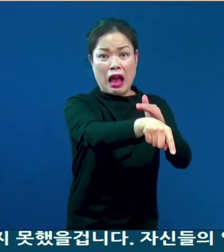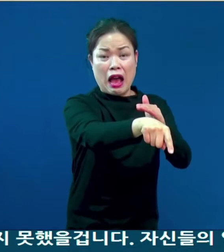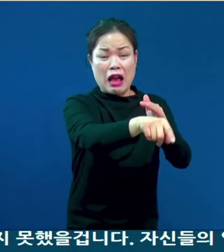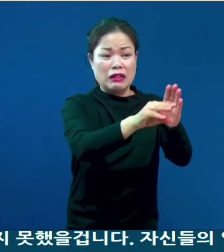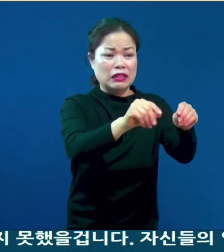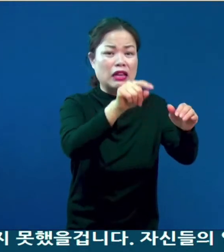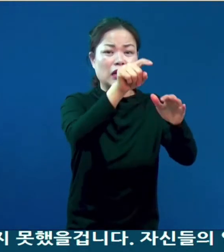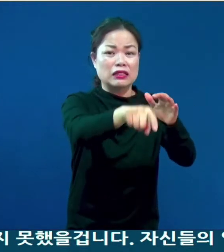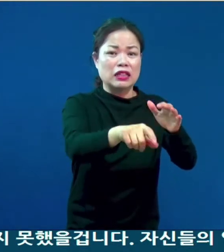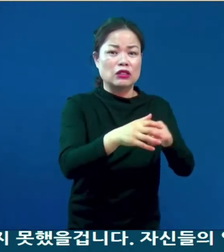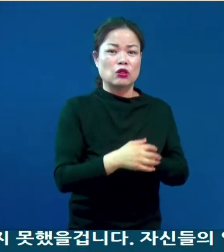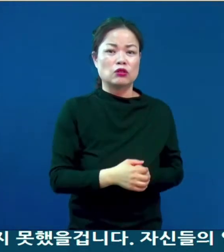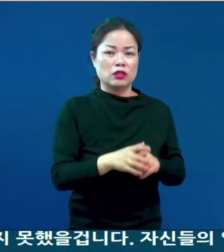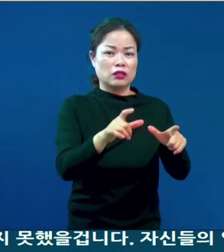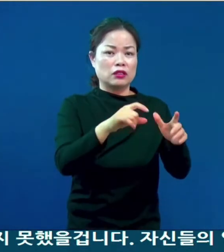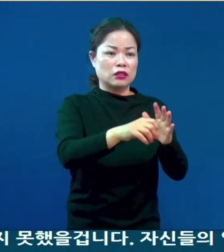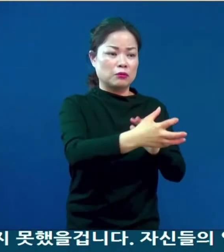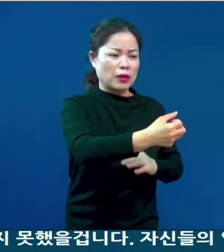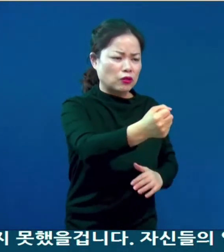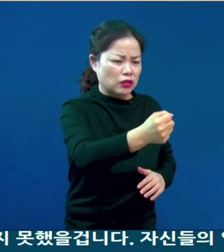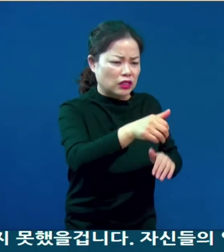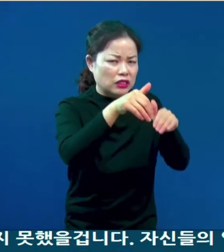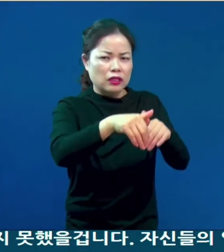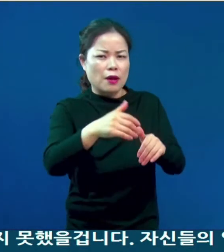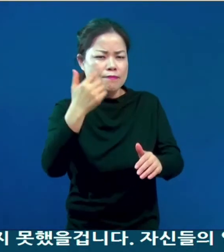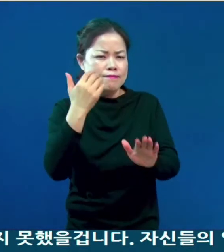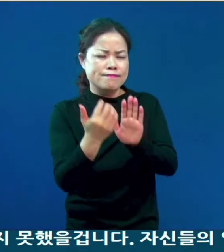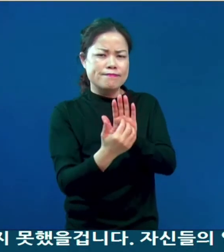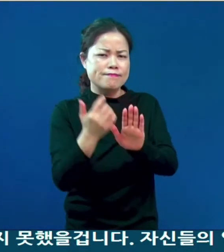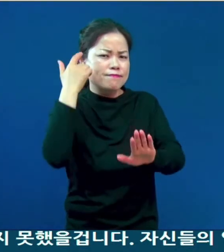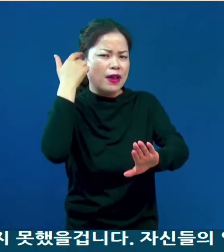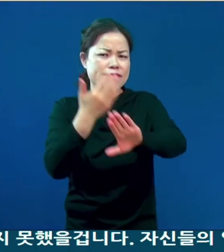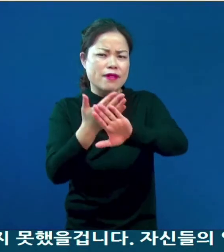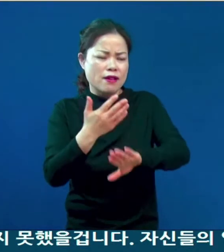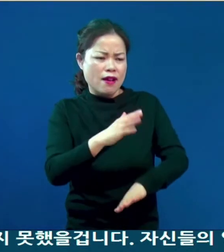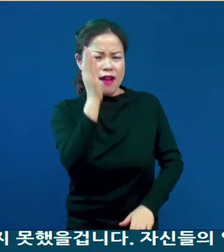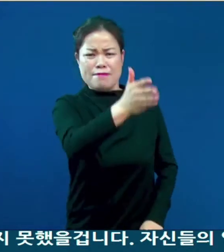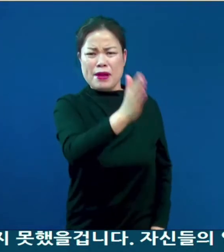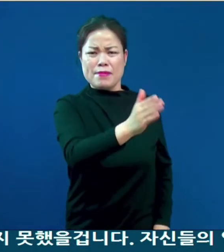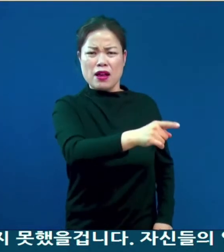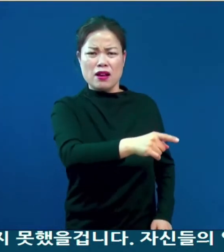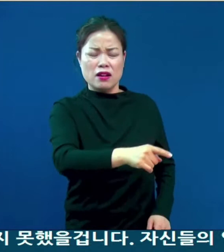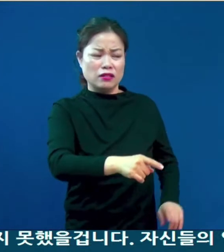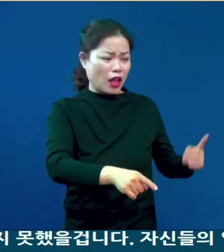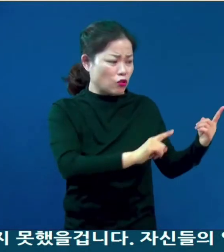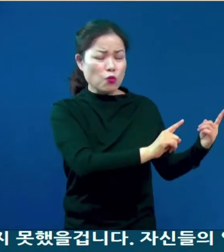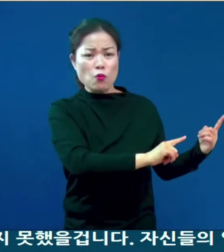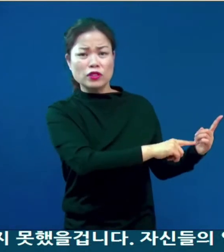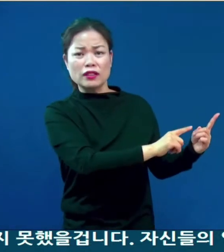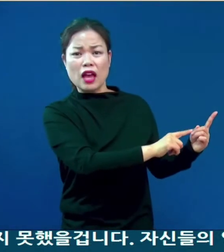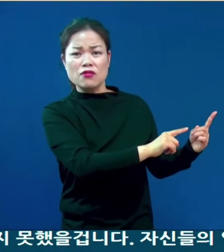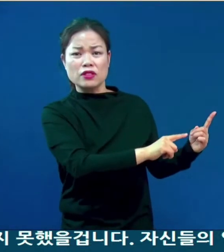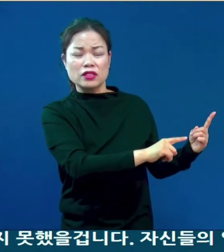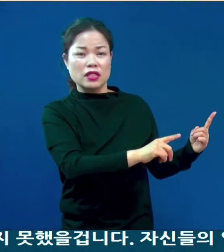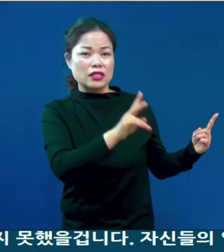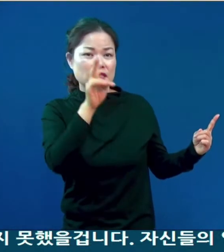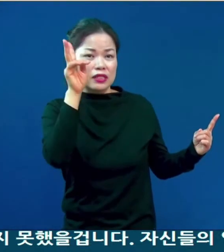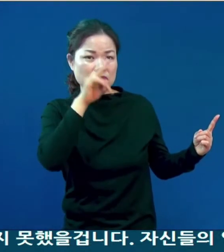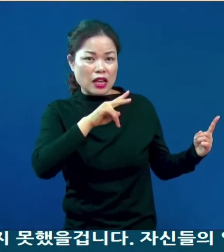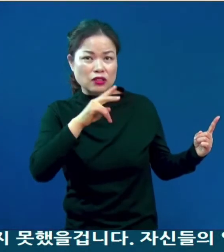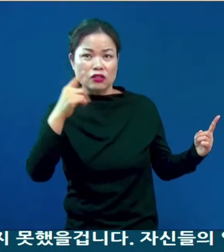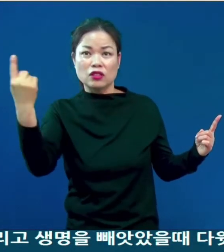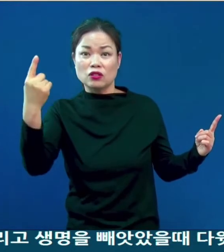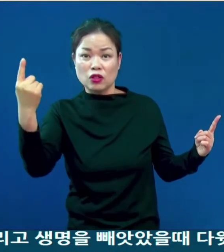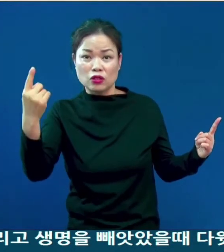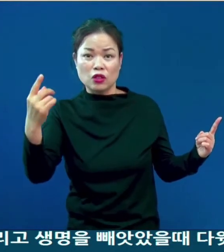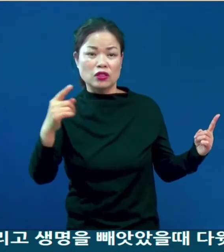가드 땅을 다스리는 아기스 왕은 다윗을 받아주려고 했지만 신하들이 반대합니다. 왕이셔, 다윗이 누굽니까? 사울이 죽인 자는